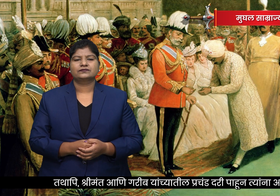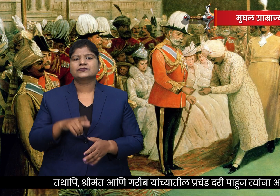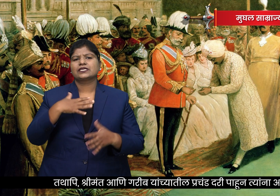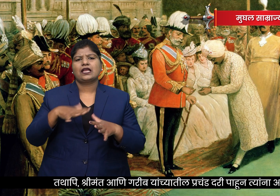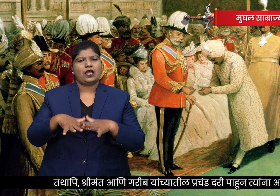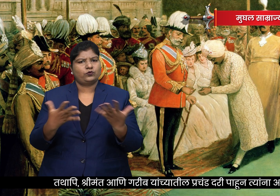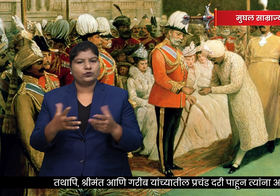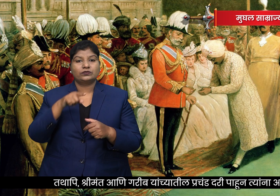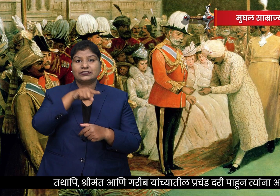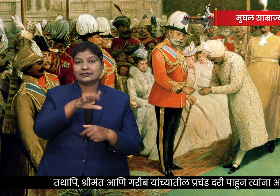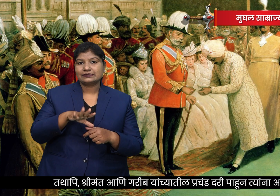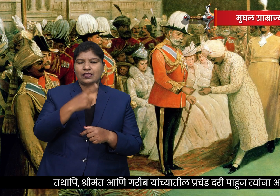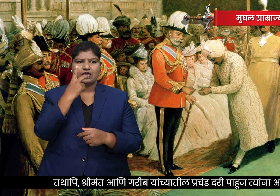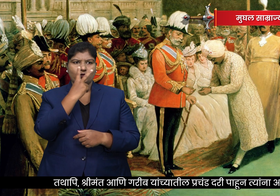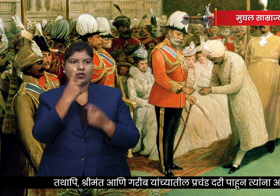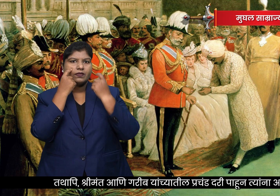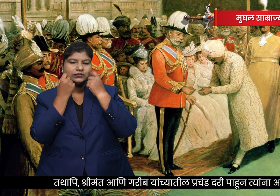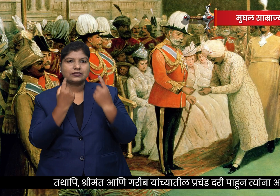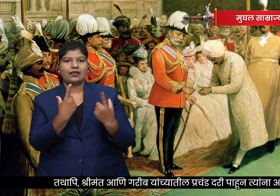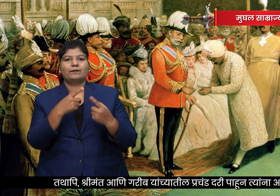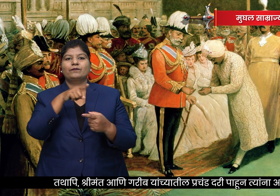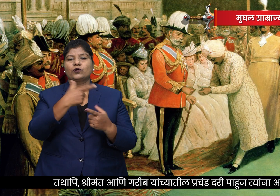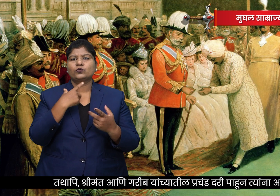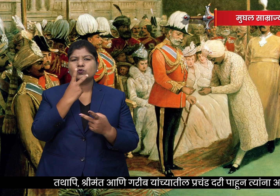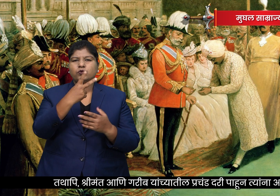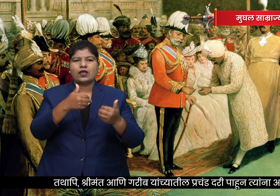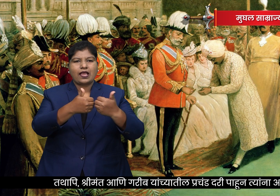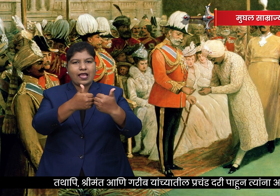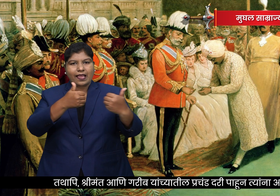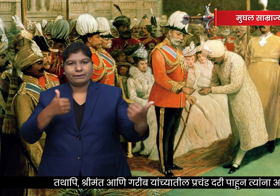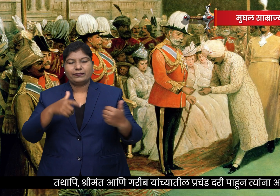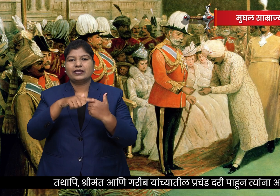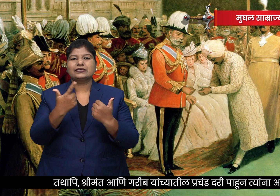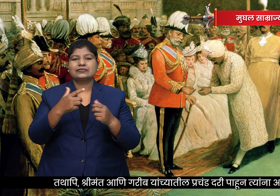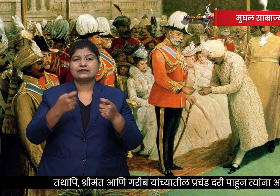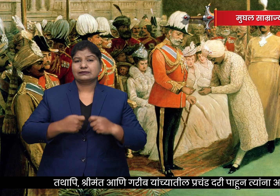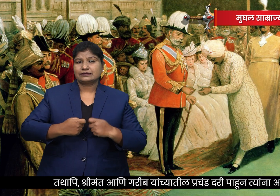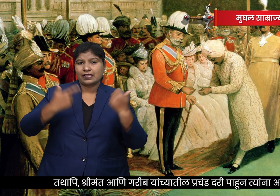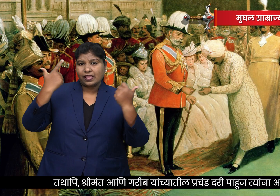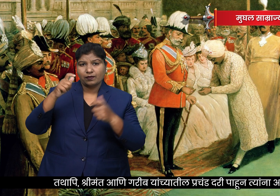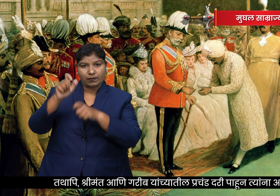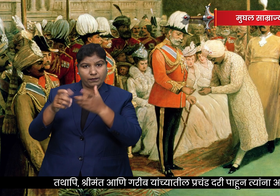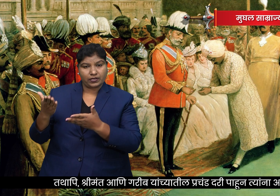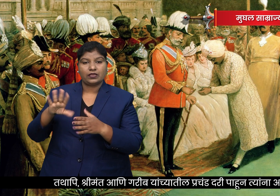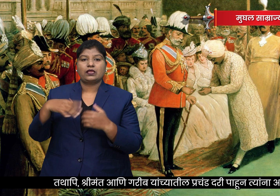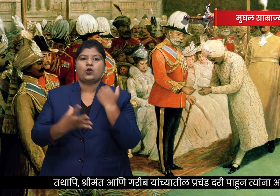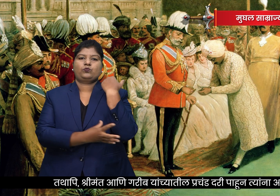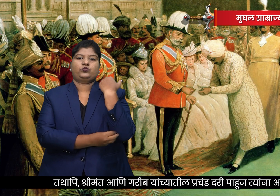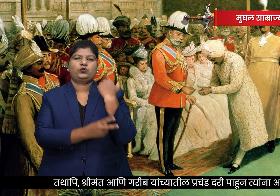तथापि श्रीमंत आणि गरीब यांच्यातील प्रचंड दरी पाहून त्यांना आश्चर्य वाटले.